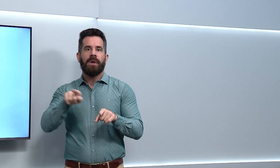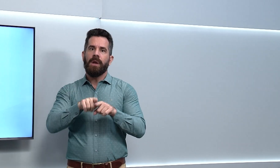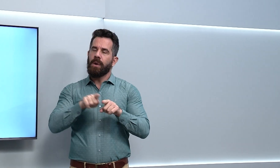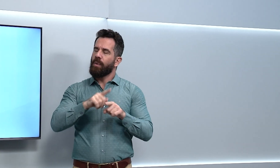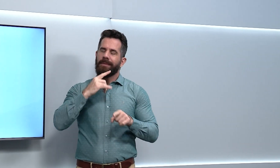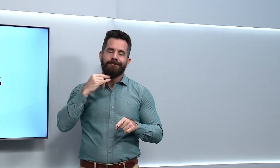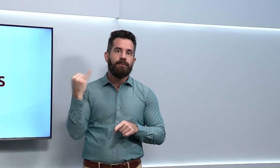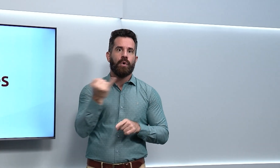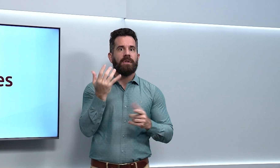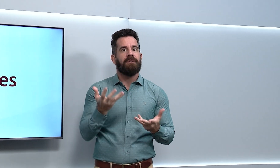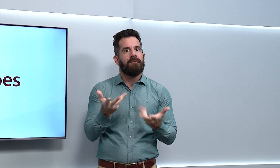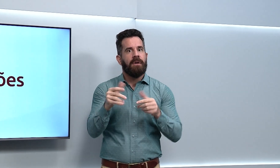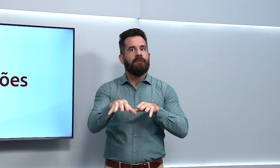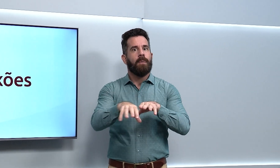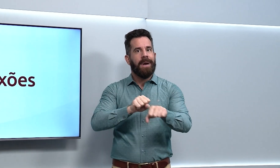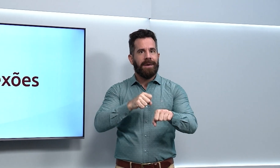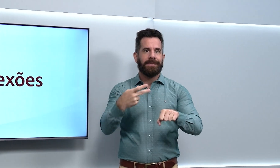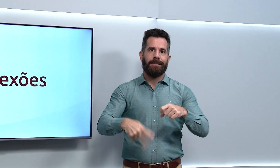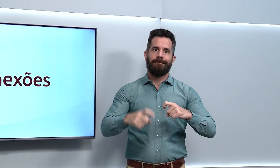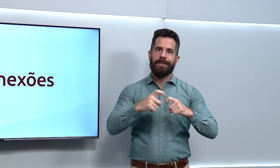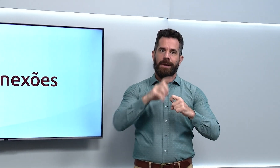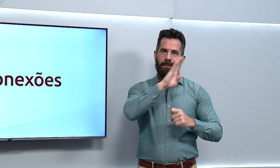médica no Brasil.